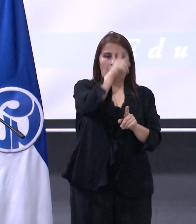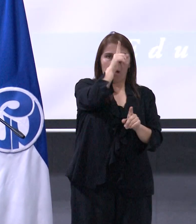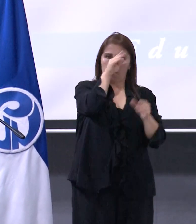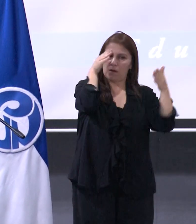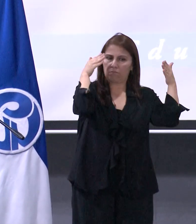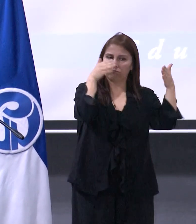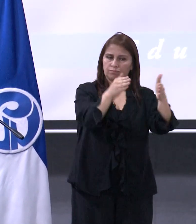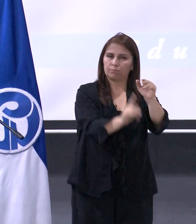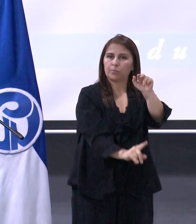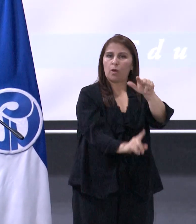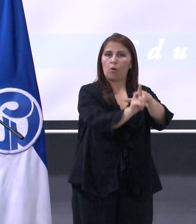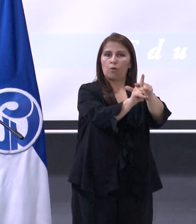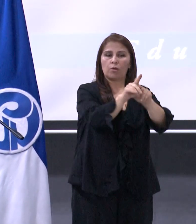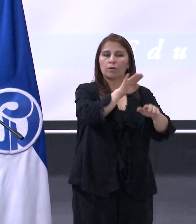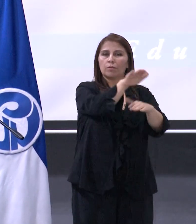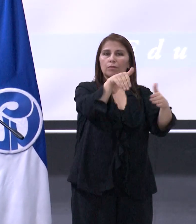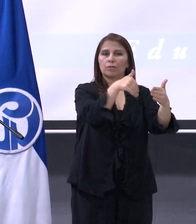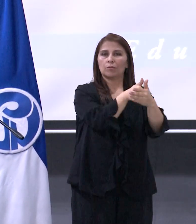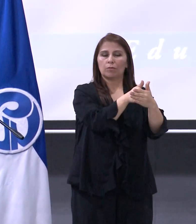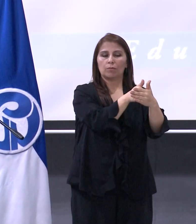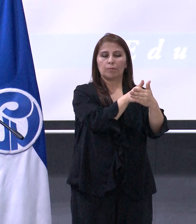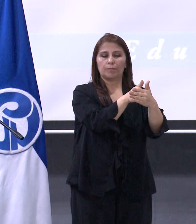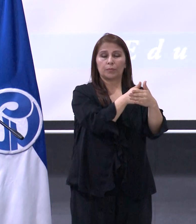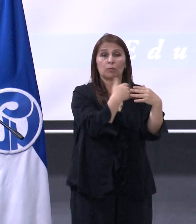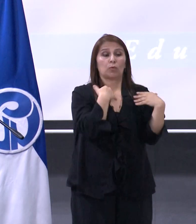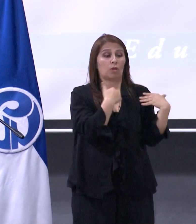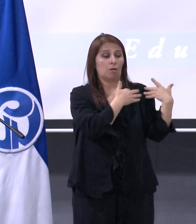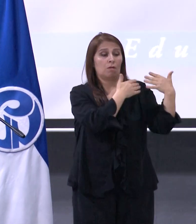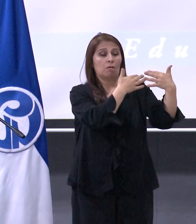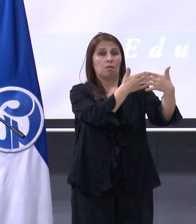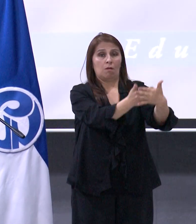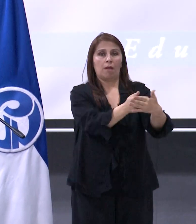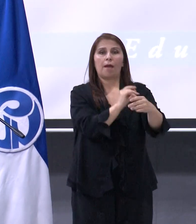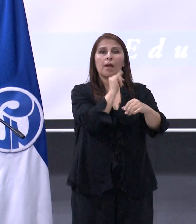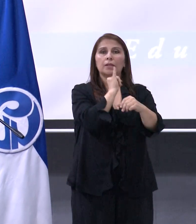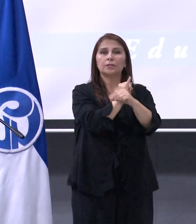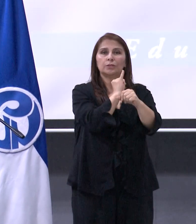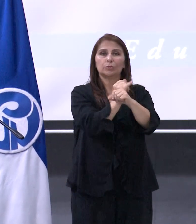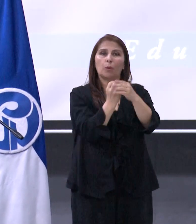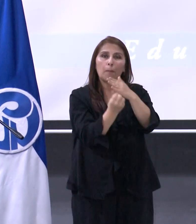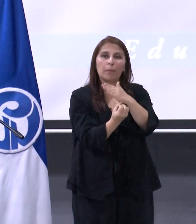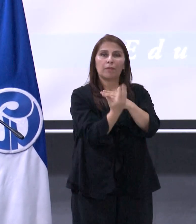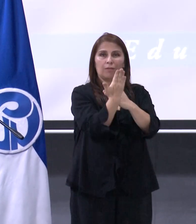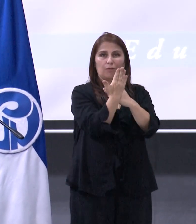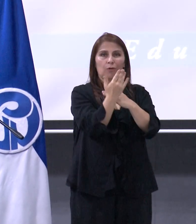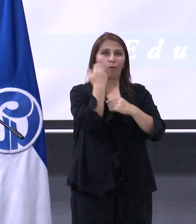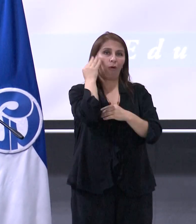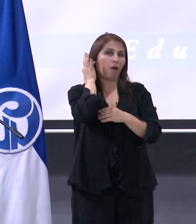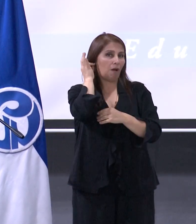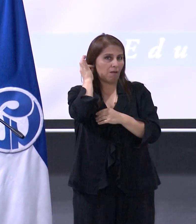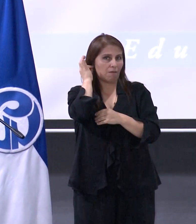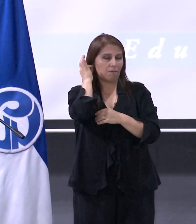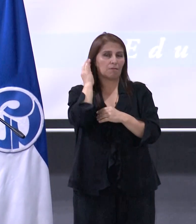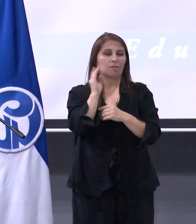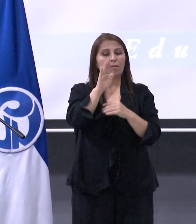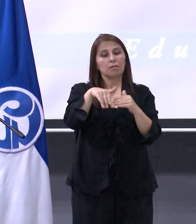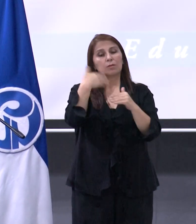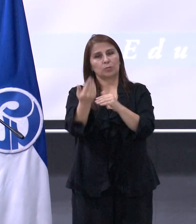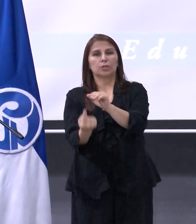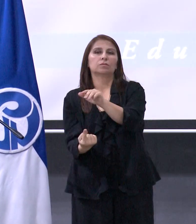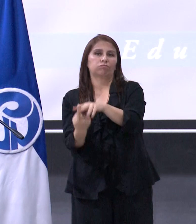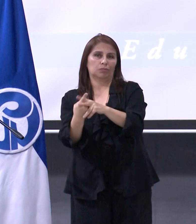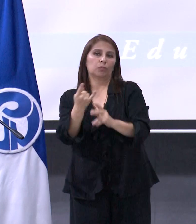el origen de lo que es el listo pedagógico de señoritas y lo que es la universidad pedagógica